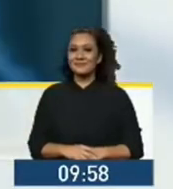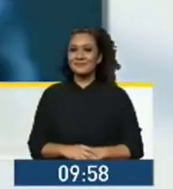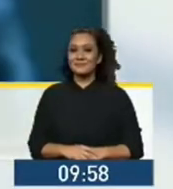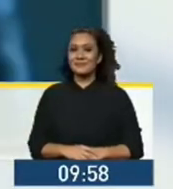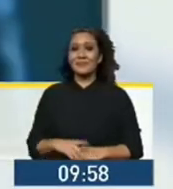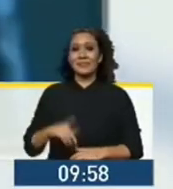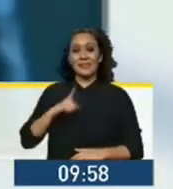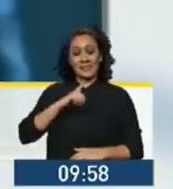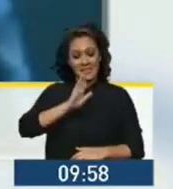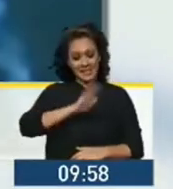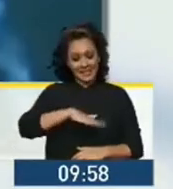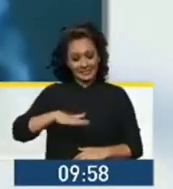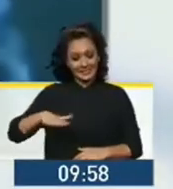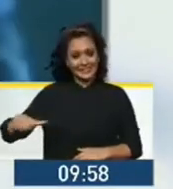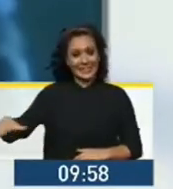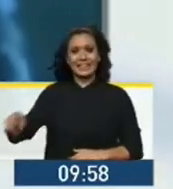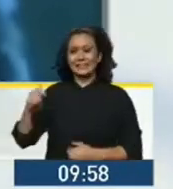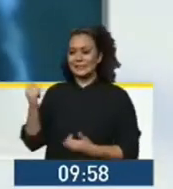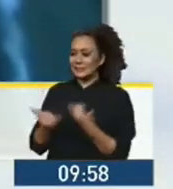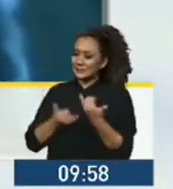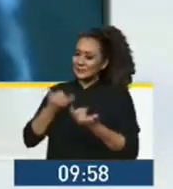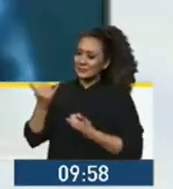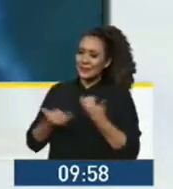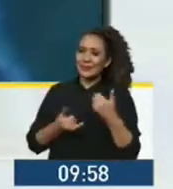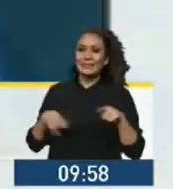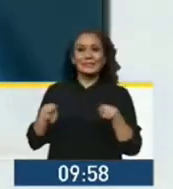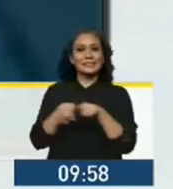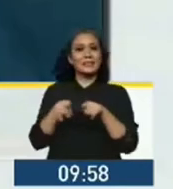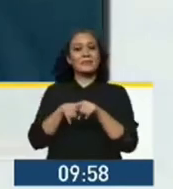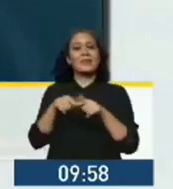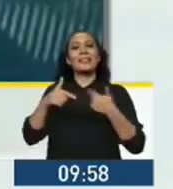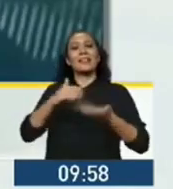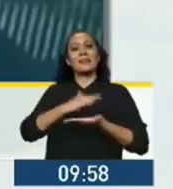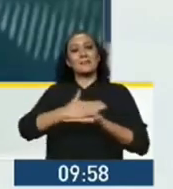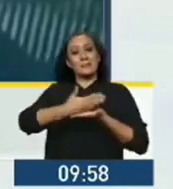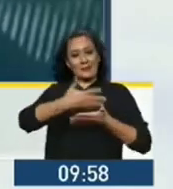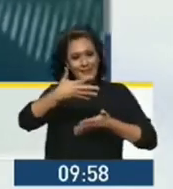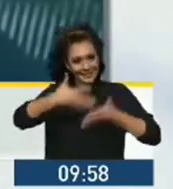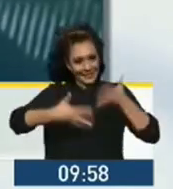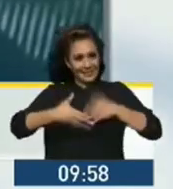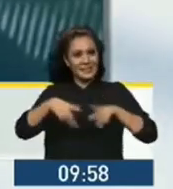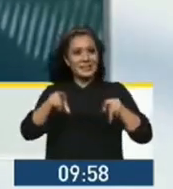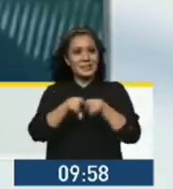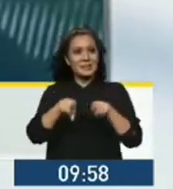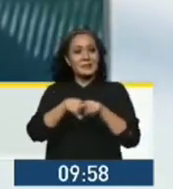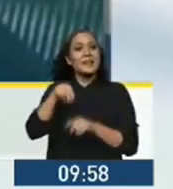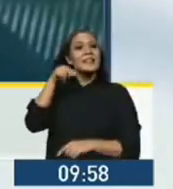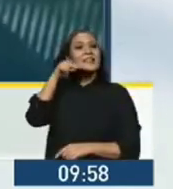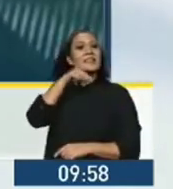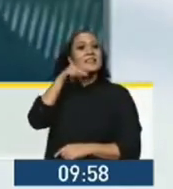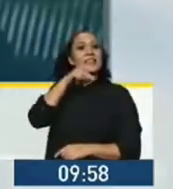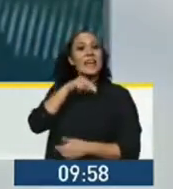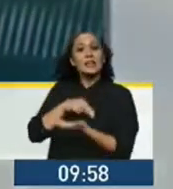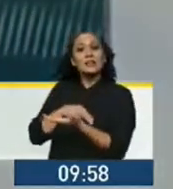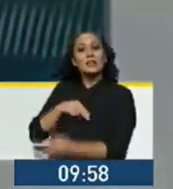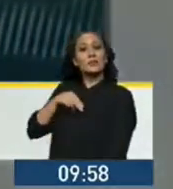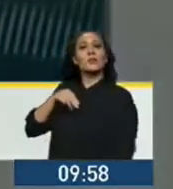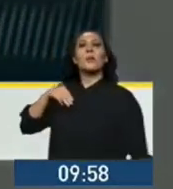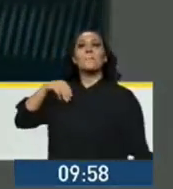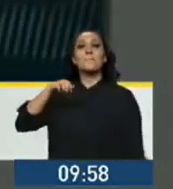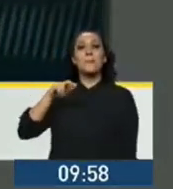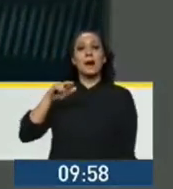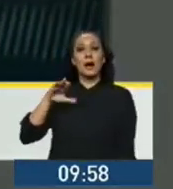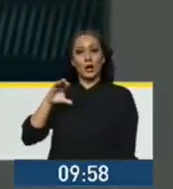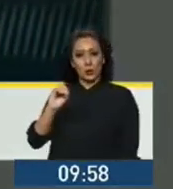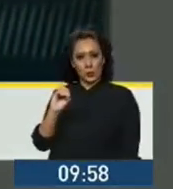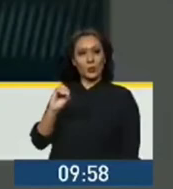As crianças dão um show à parte em se tratando de home office. Até a neta do ministro Marco Aurélio Melo,